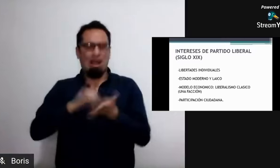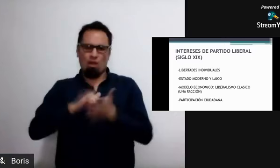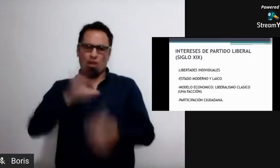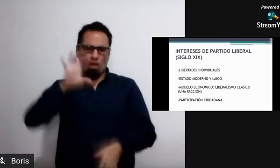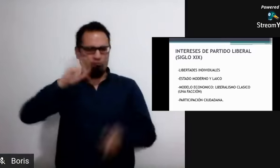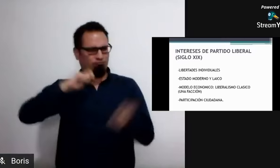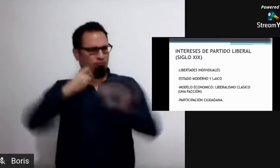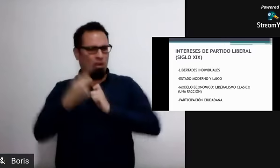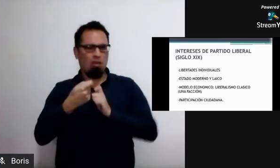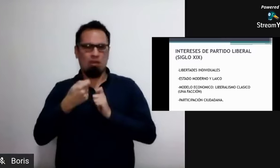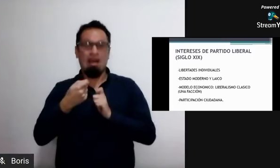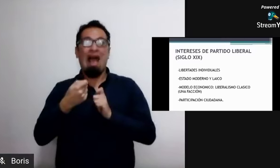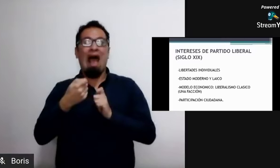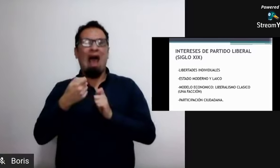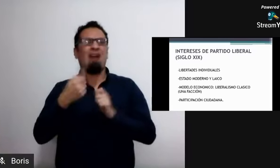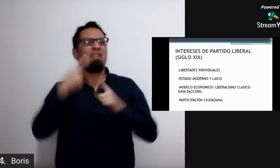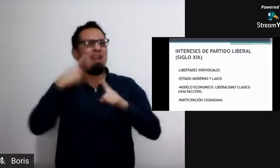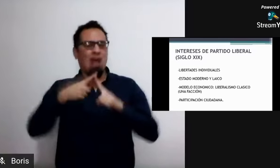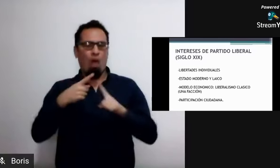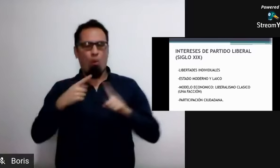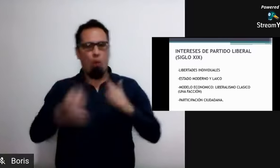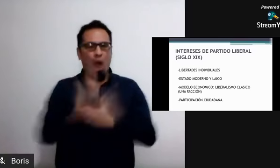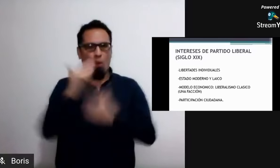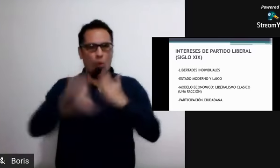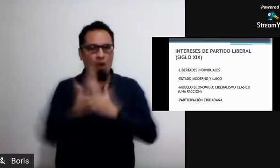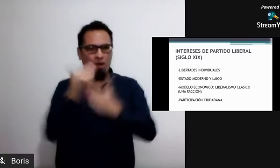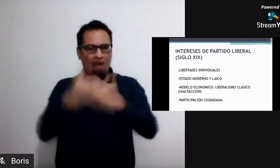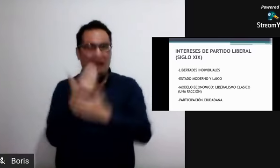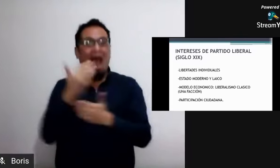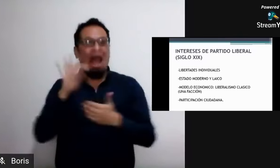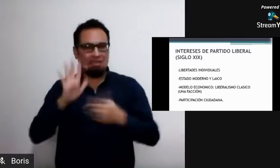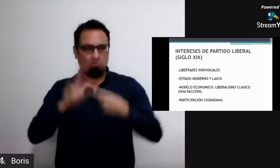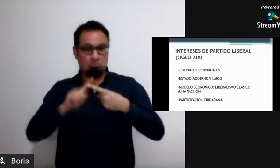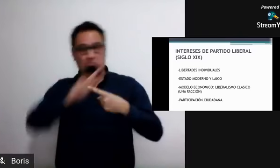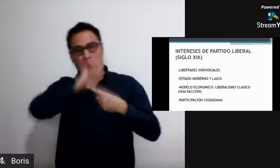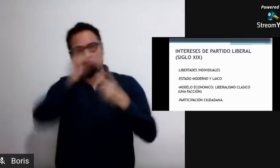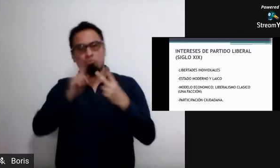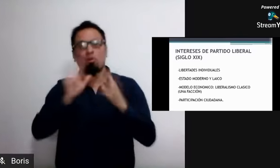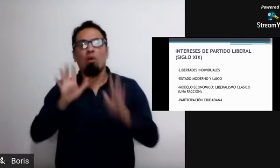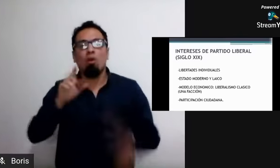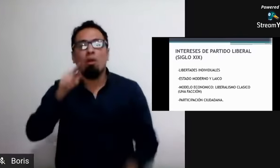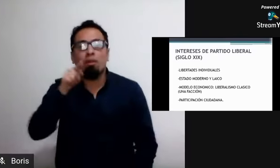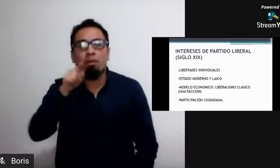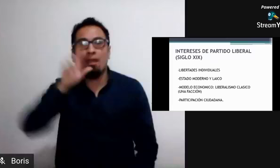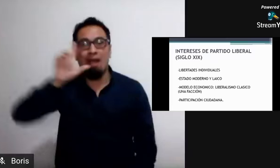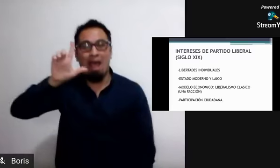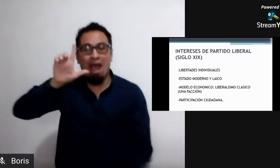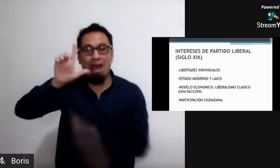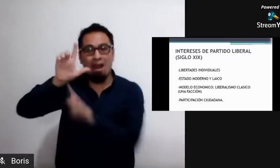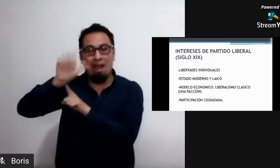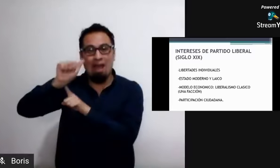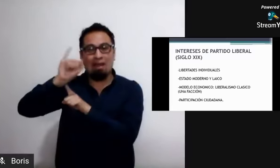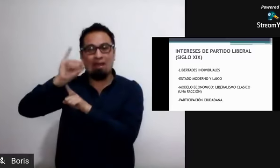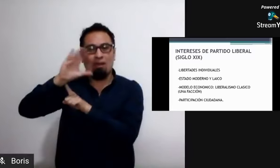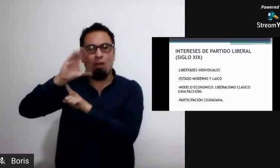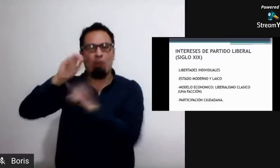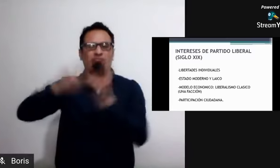corona, en el Partido Conservador se mantenían algunas costumbres o algunos principios propios de la